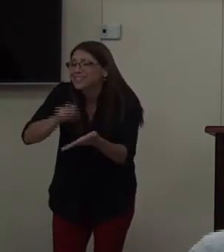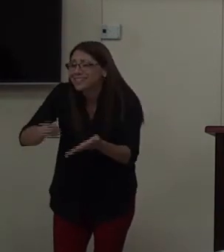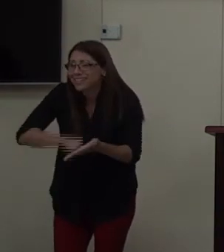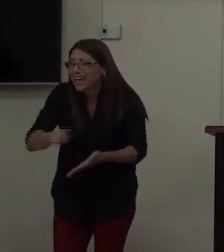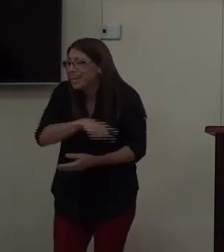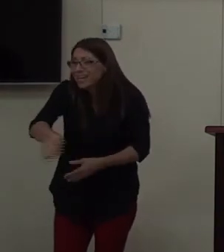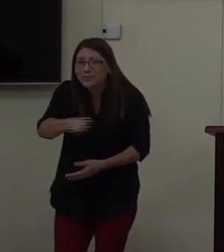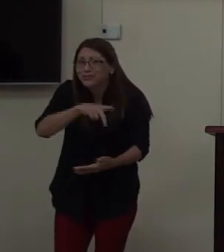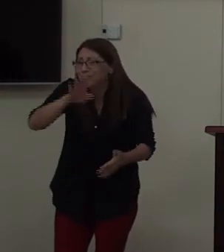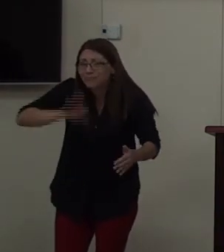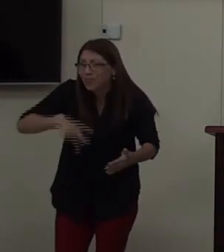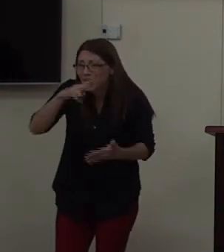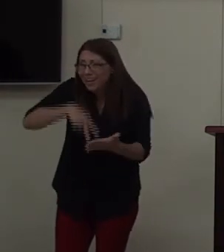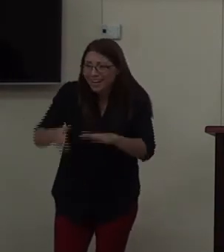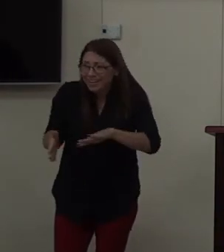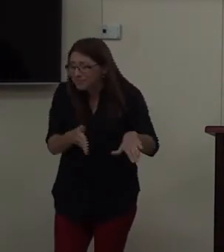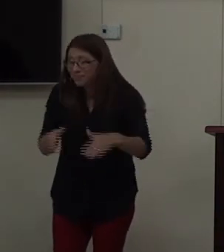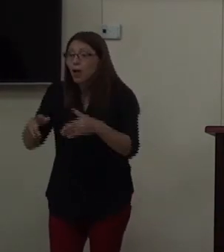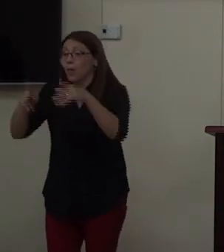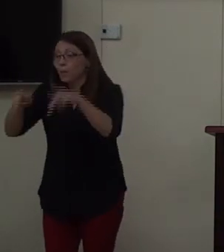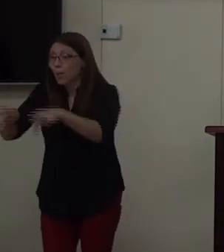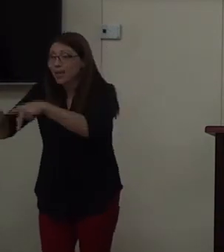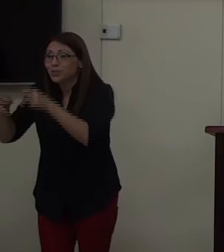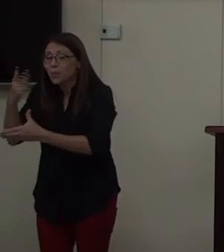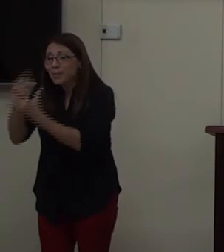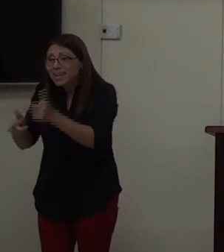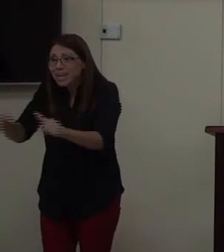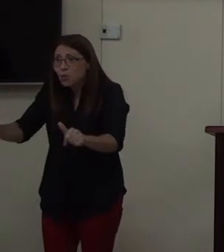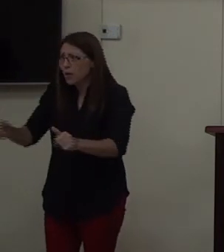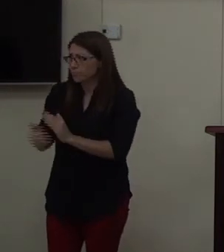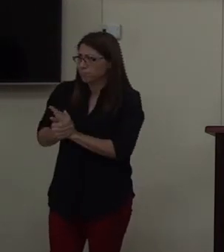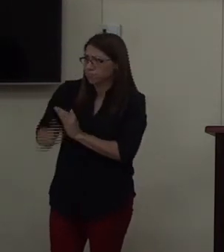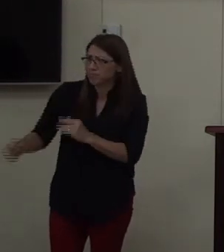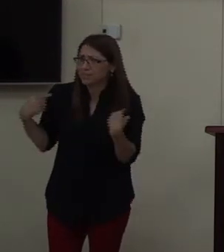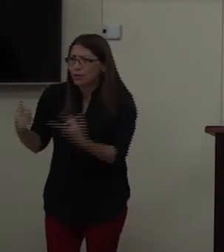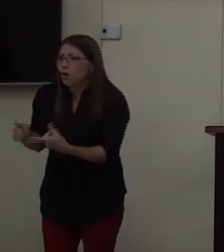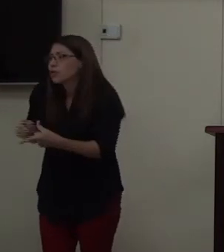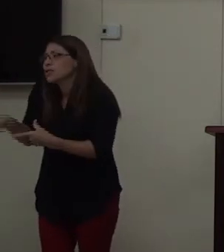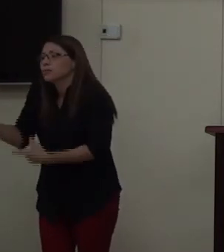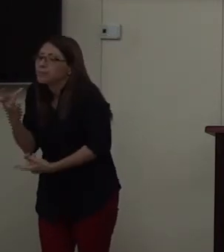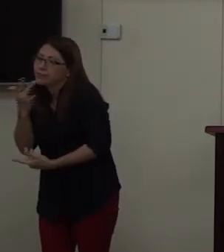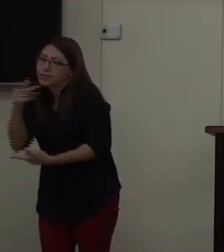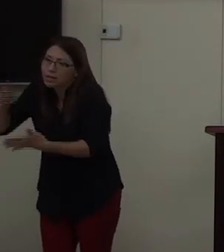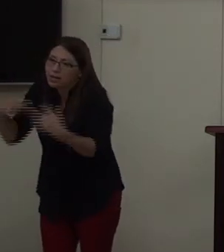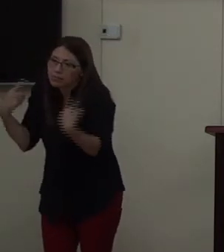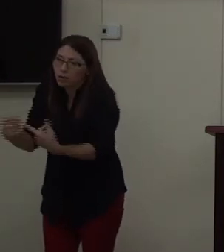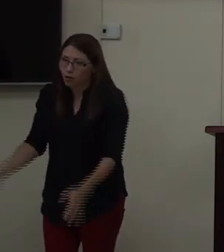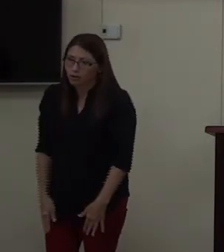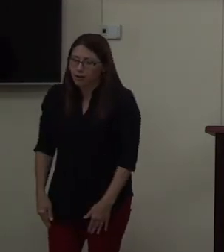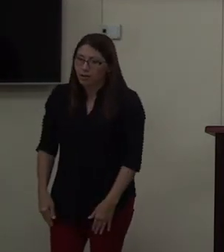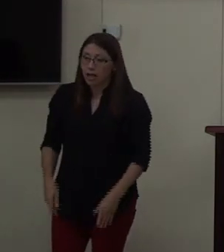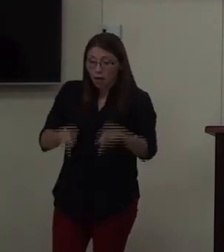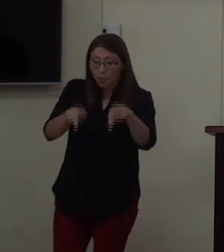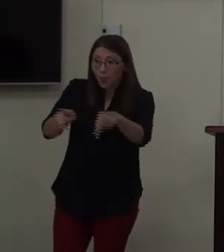muy bien. La población bilingüe tiene una competencia enorme en español, entonces se va a leer la ley en español. La población que